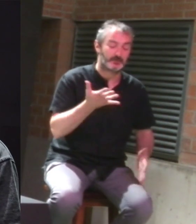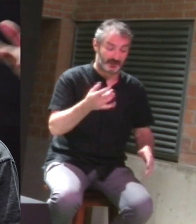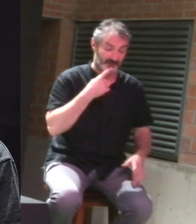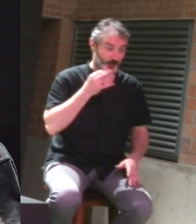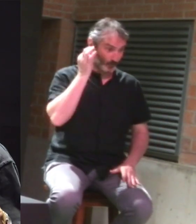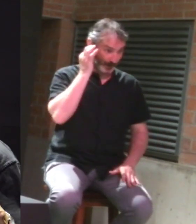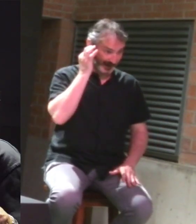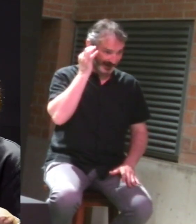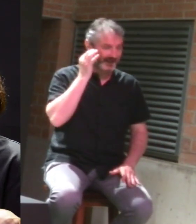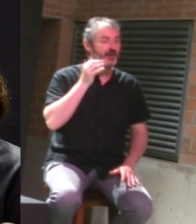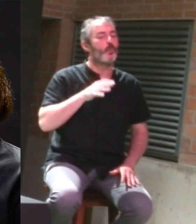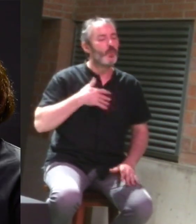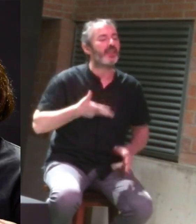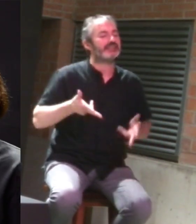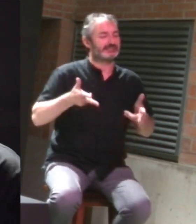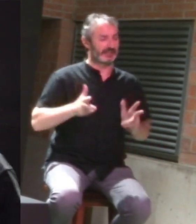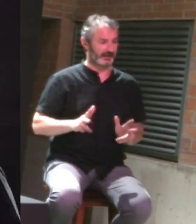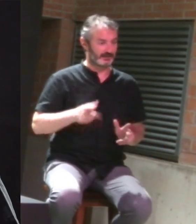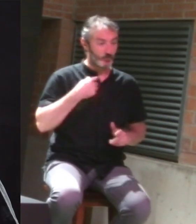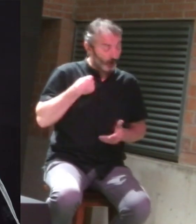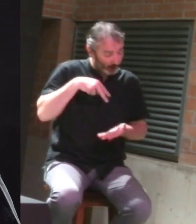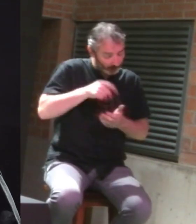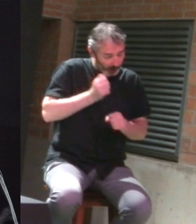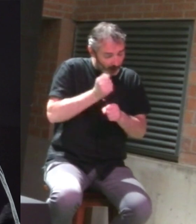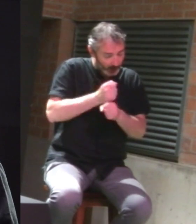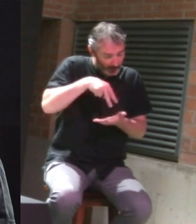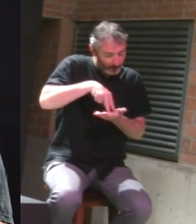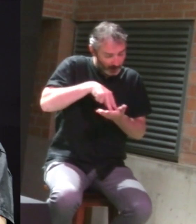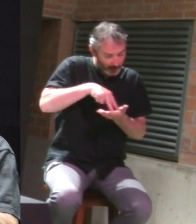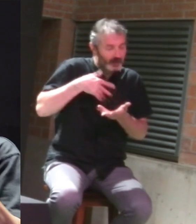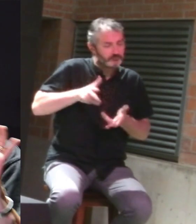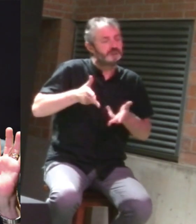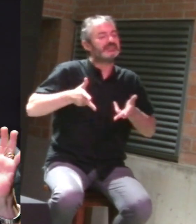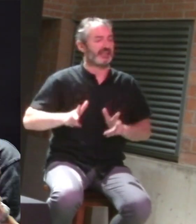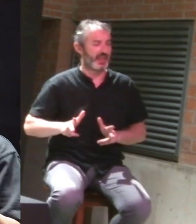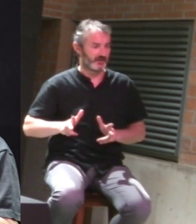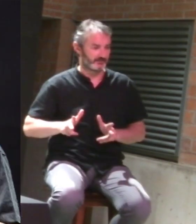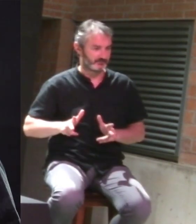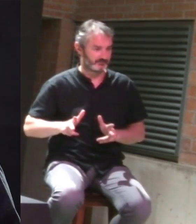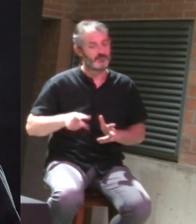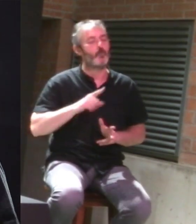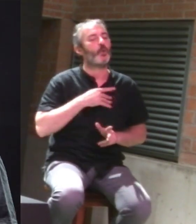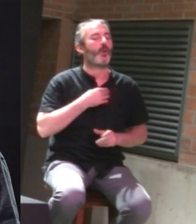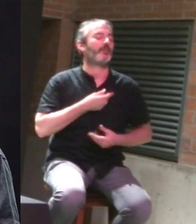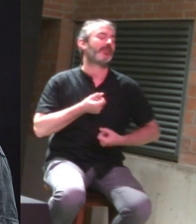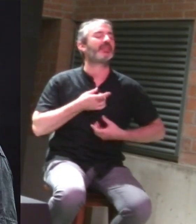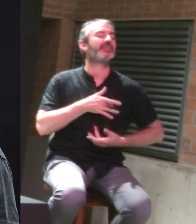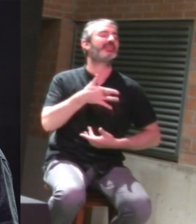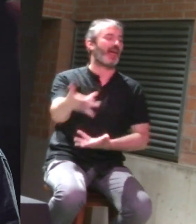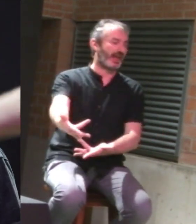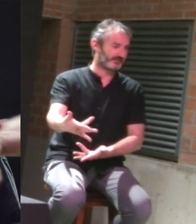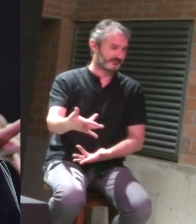el trabajo pudieran sentarse en una silla si se cansaban. Claro, aparentemente es humanitario, pero